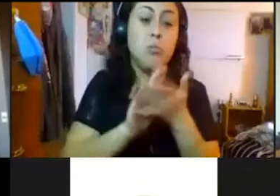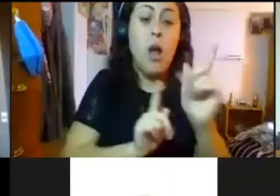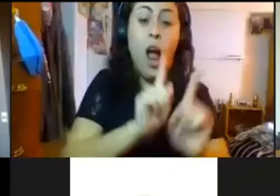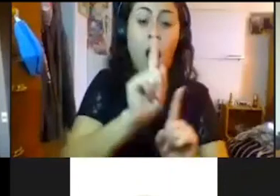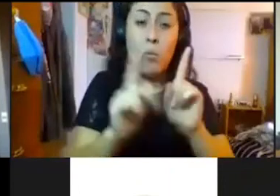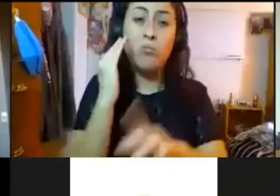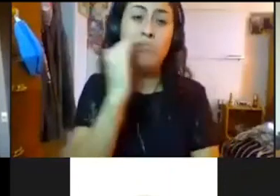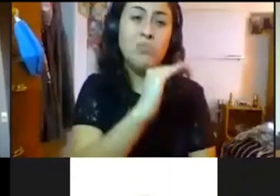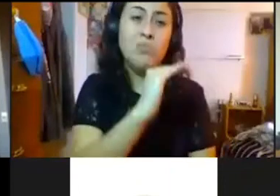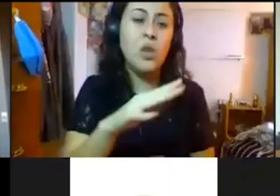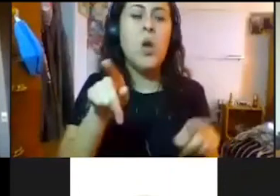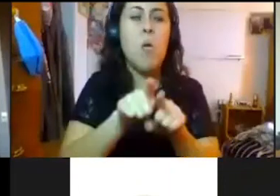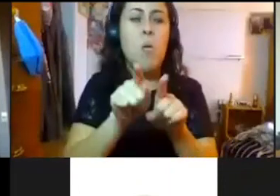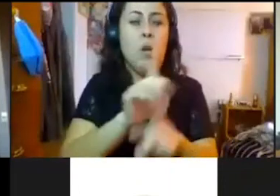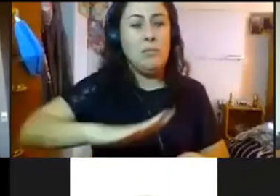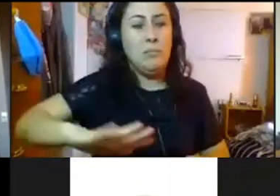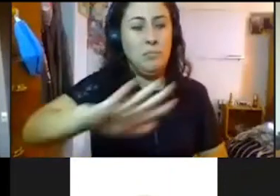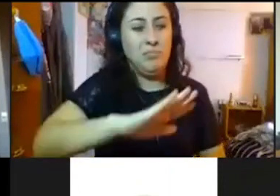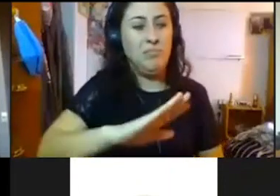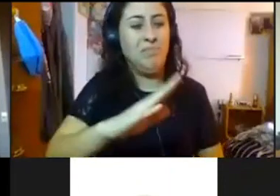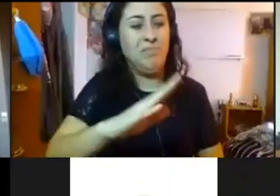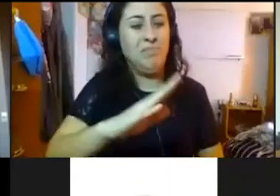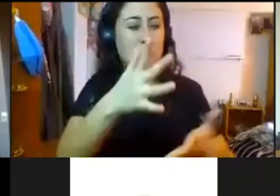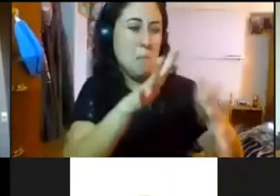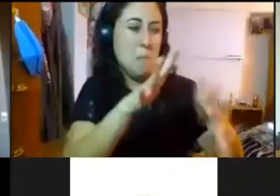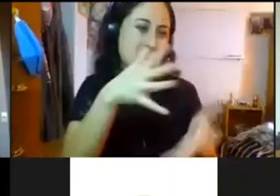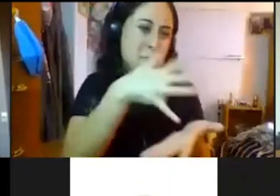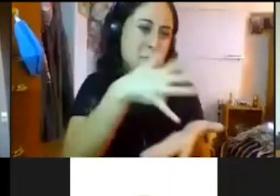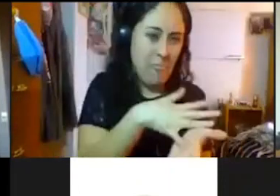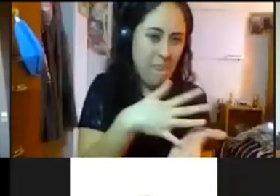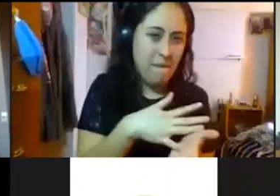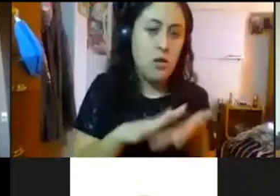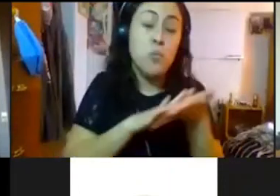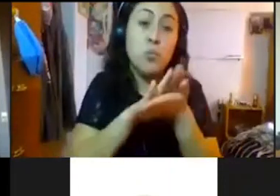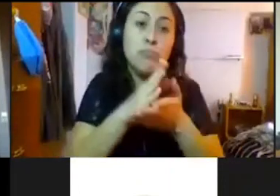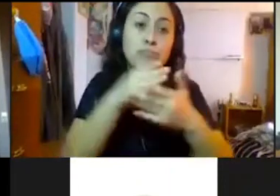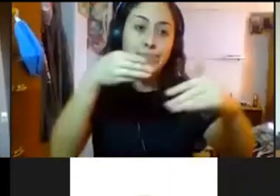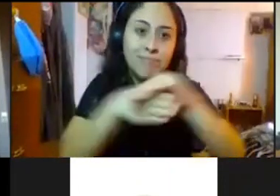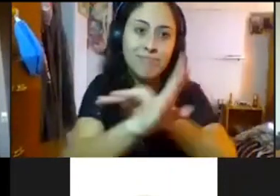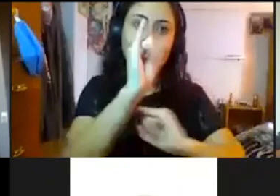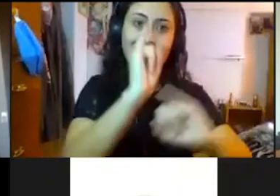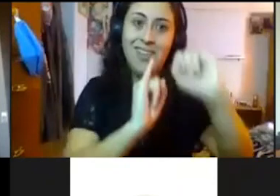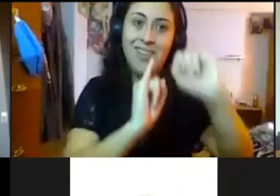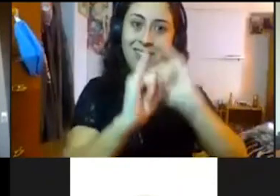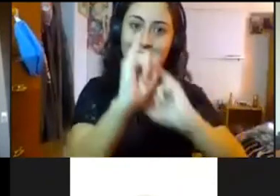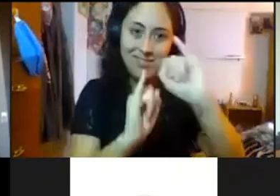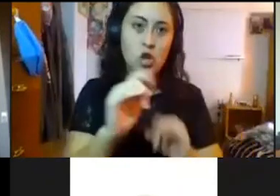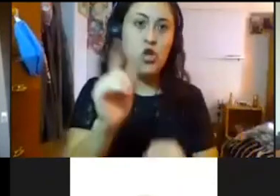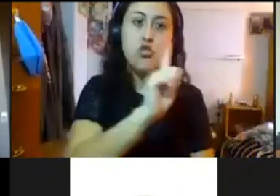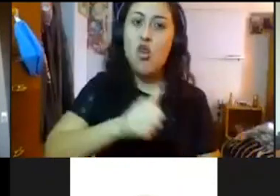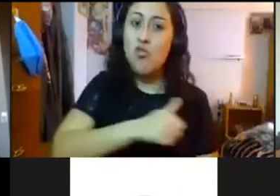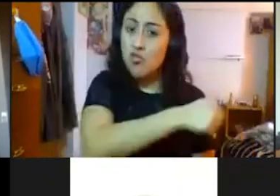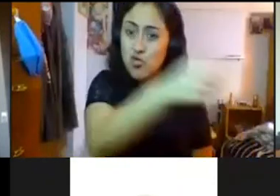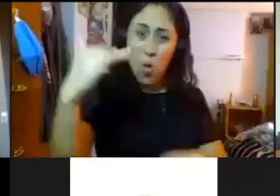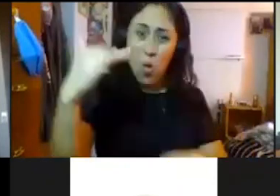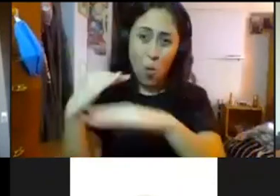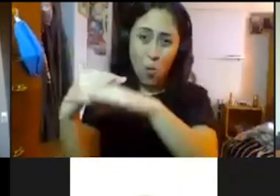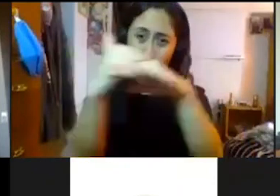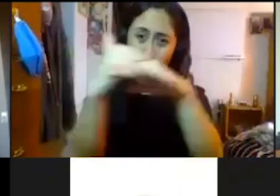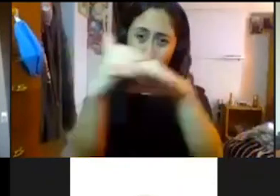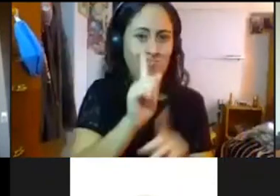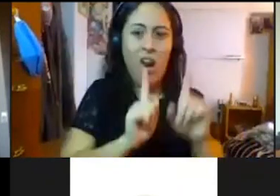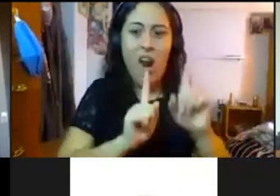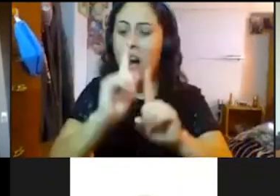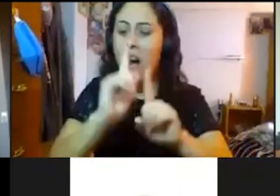vulnerabilidad y esto nos hizo dar cuenta de que el acceso a Internet, ¿cierto?, no es universal, que